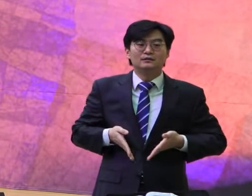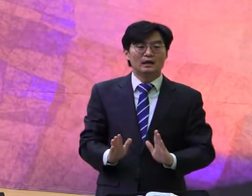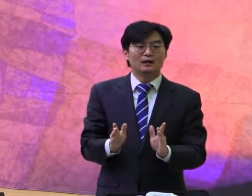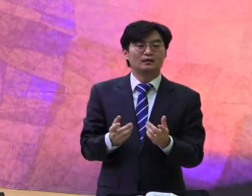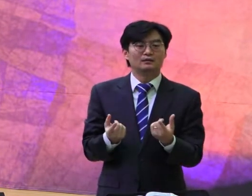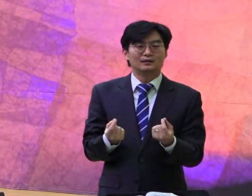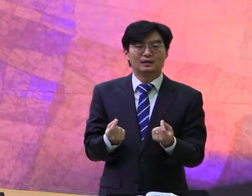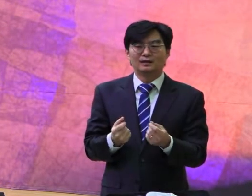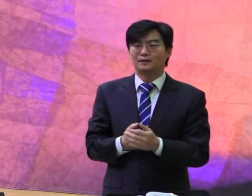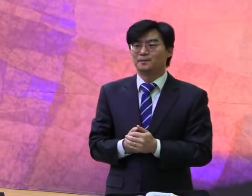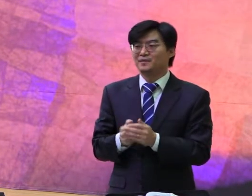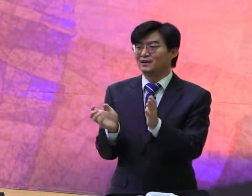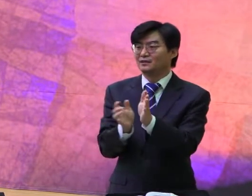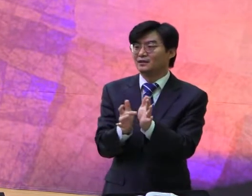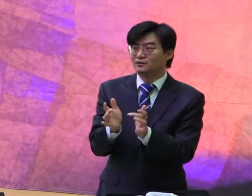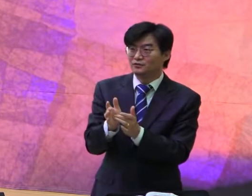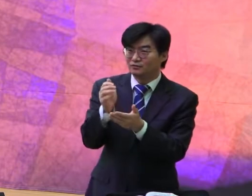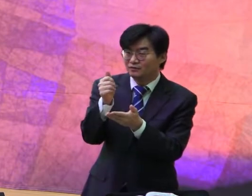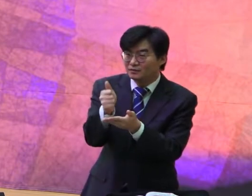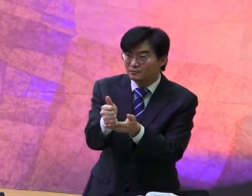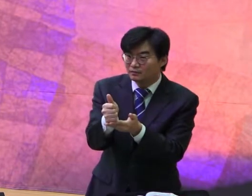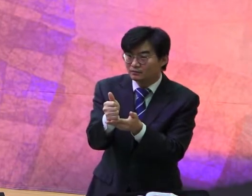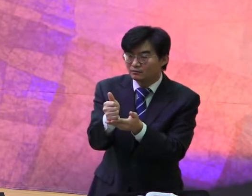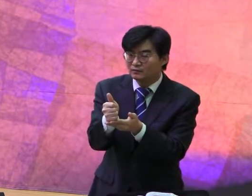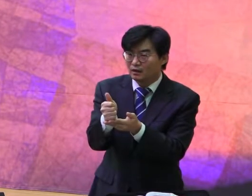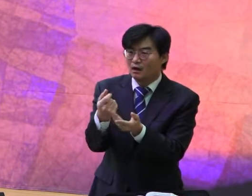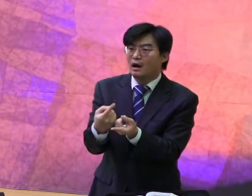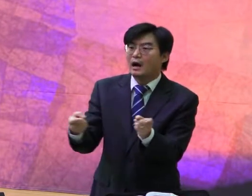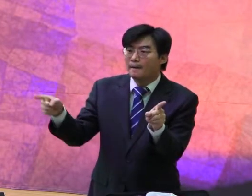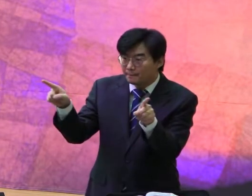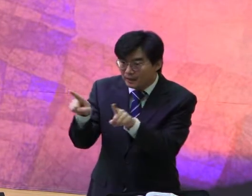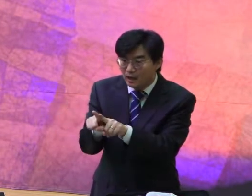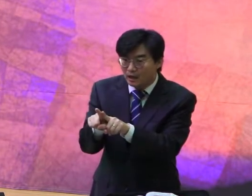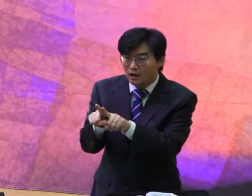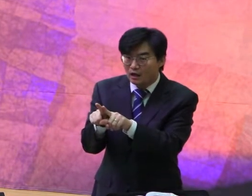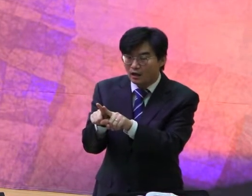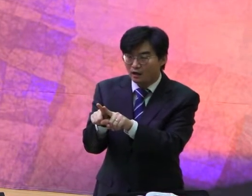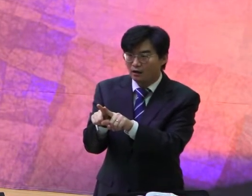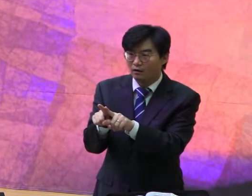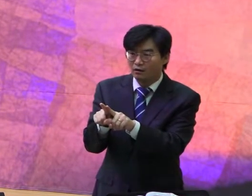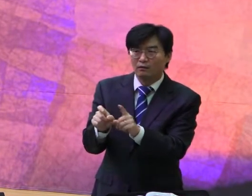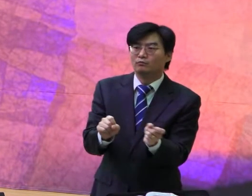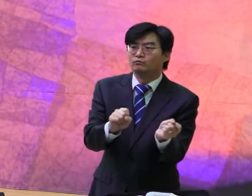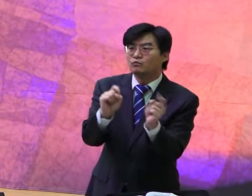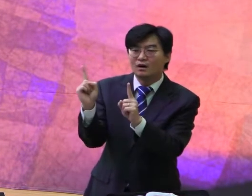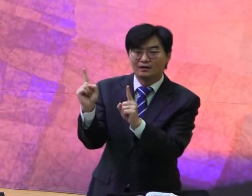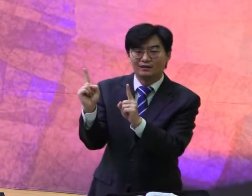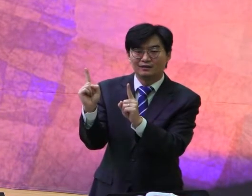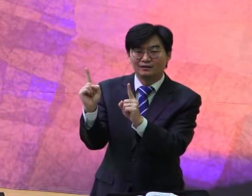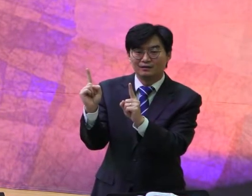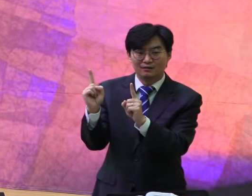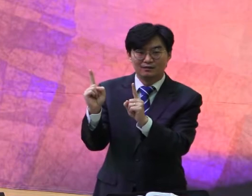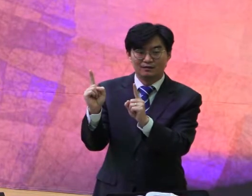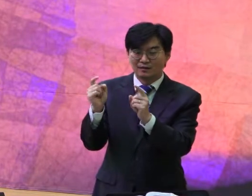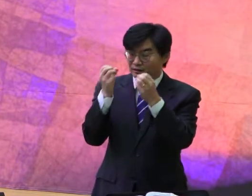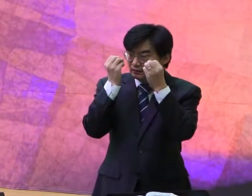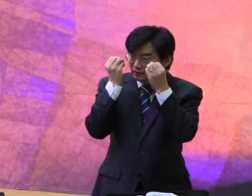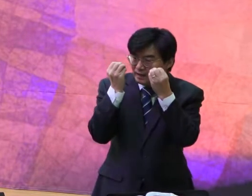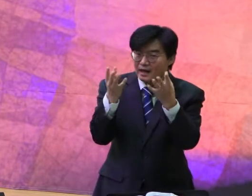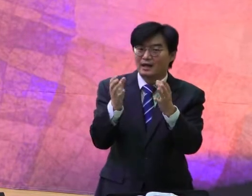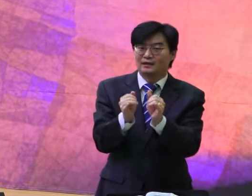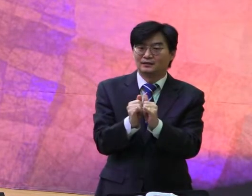함께 죽음에서 일으키심을 받아서 새 사람으로 사는 것이다. 믿음의 사람은 새 사람으로 산다